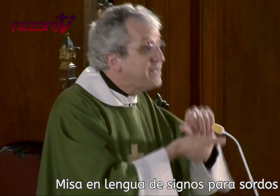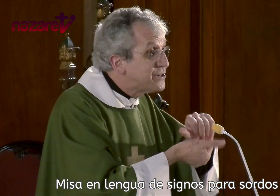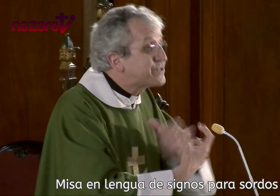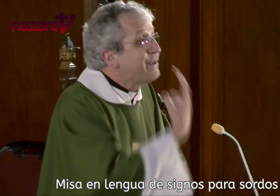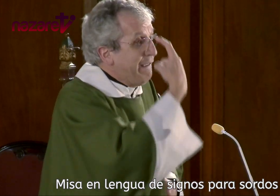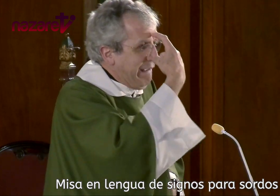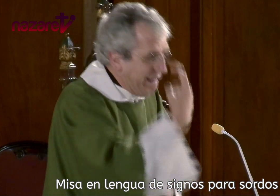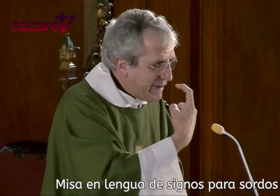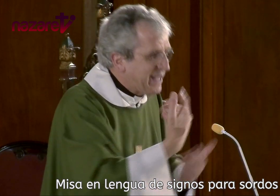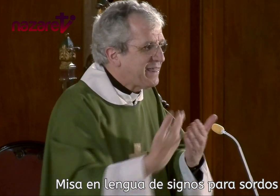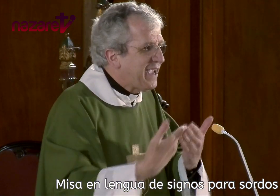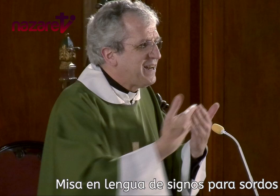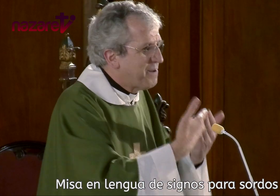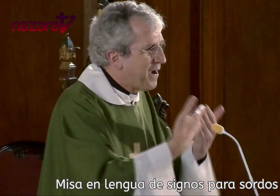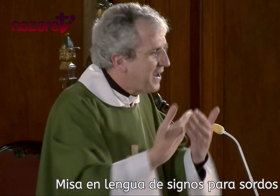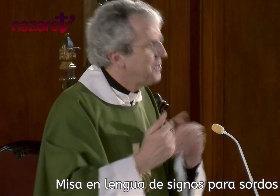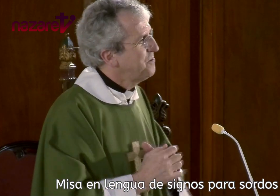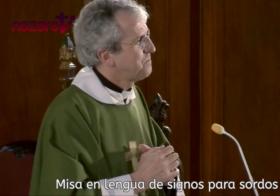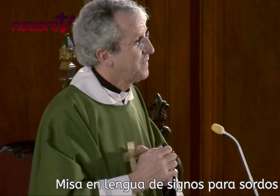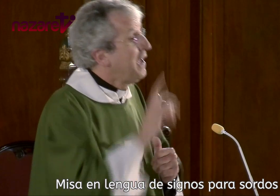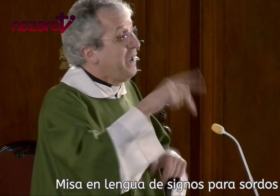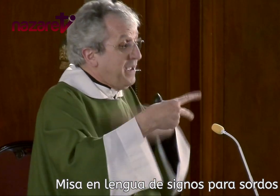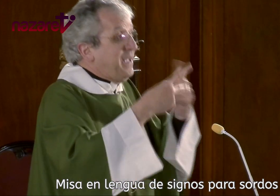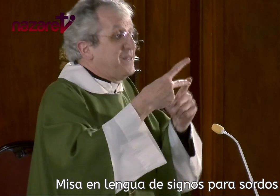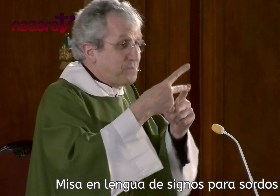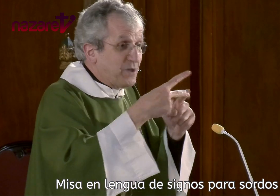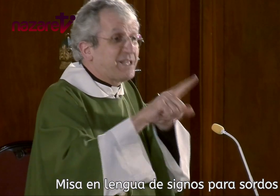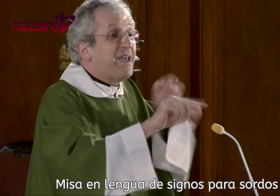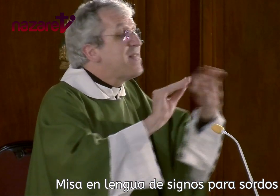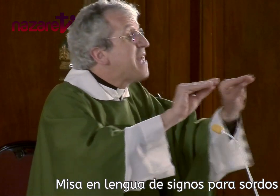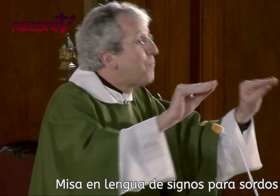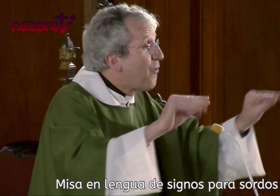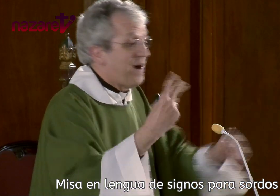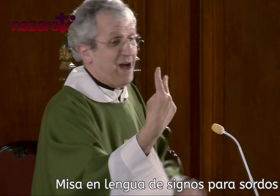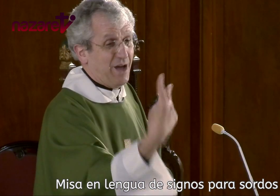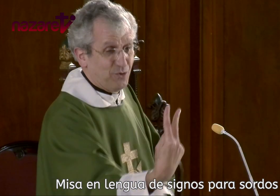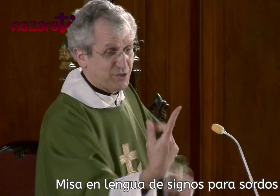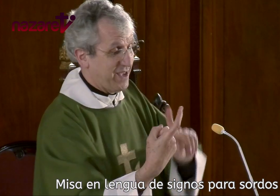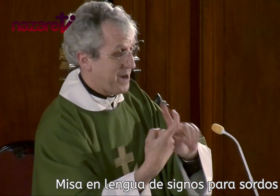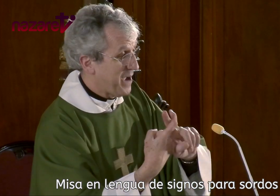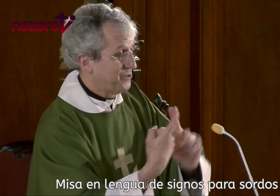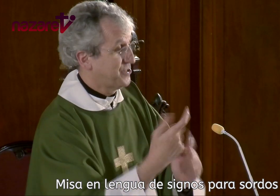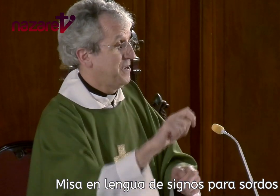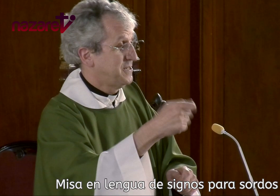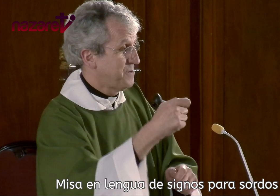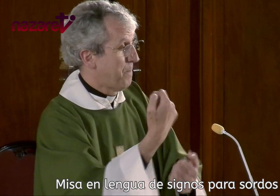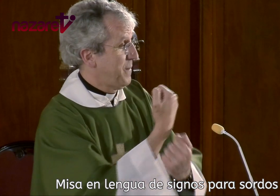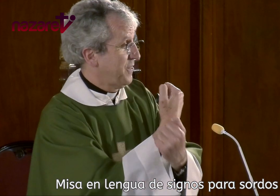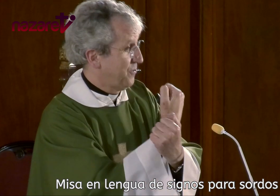y cree en el evangelio y después que llamó a dos hermanos simón pedro y